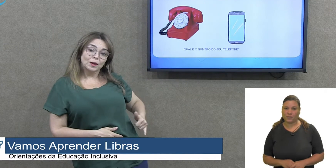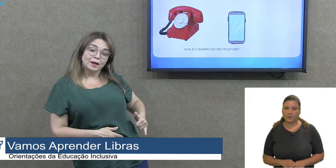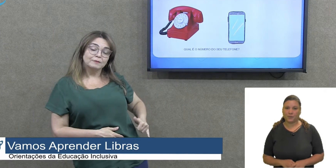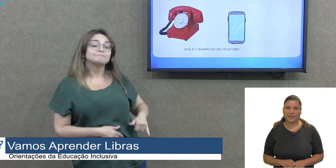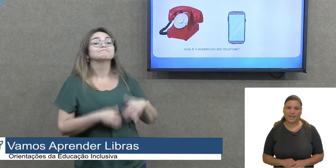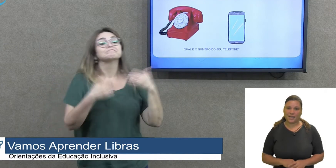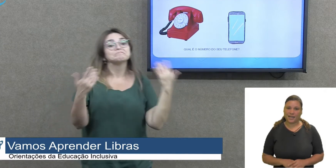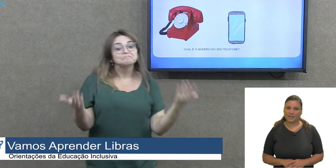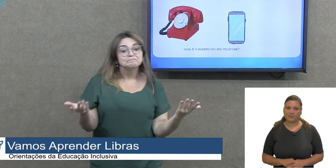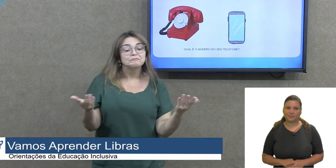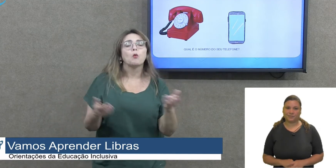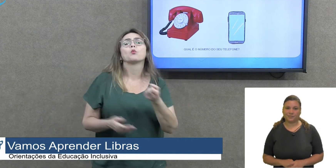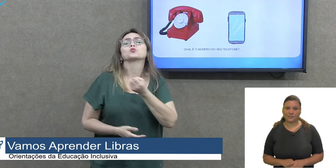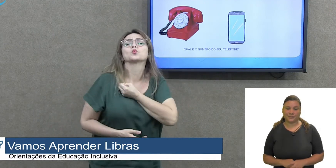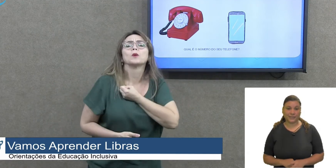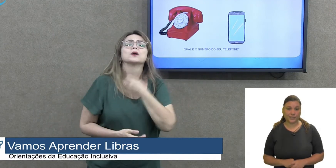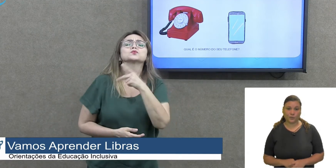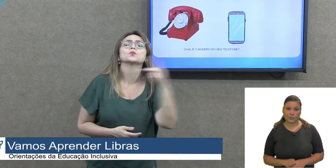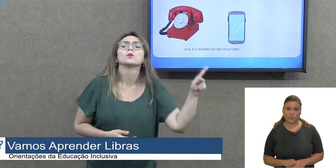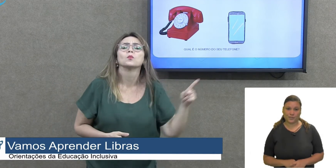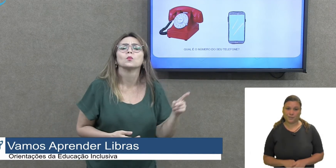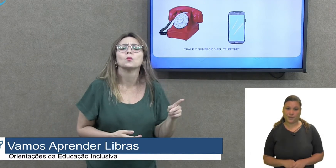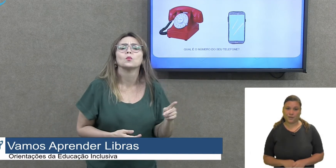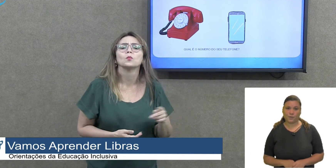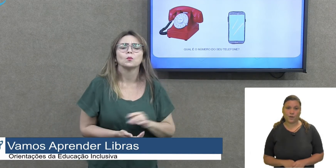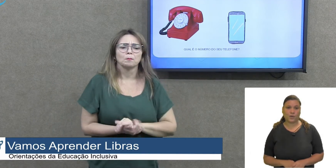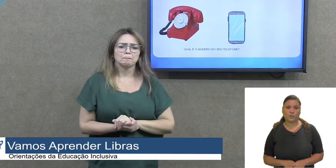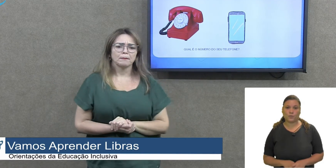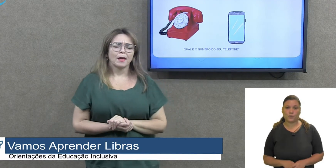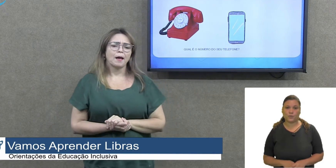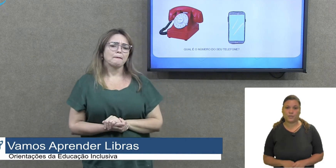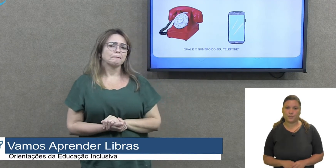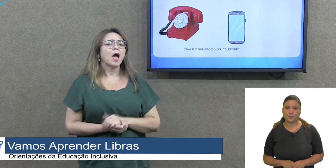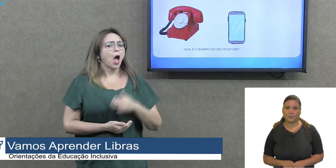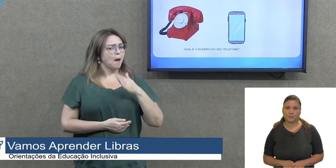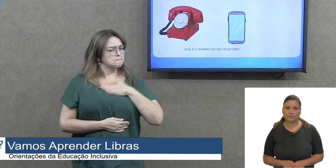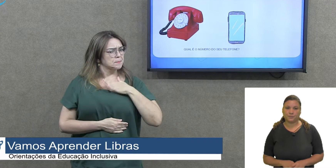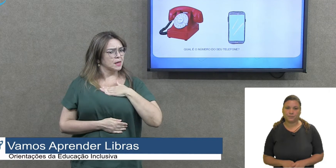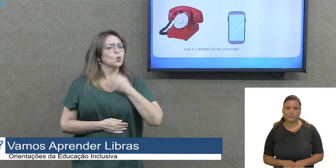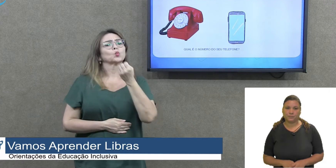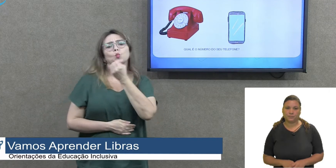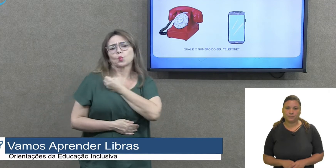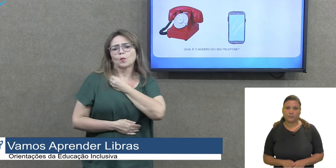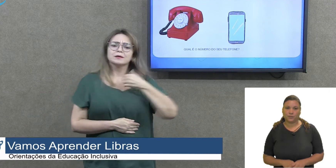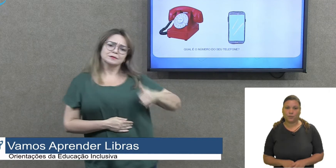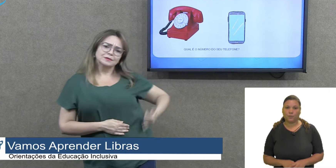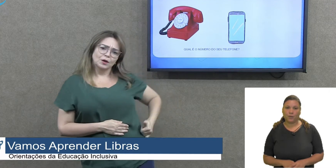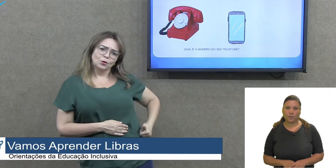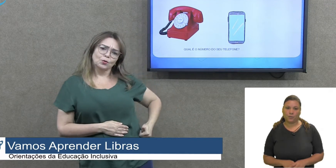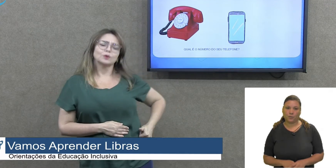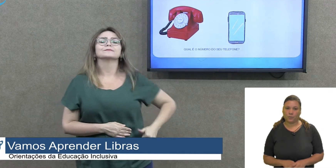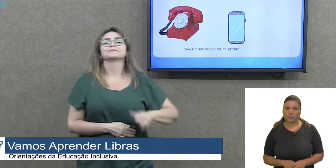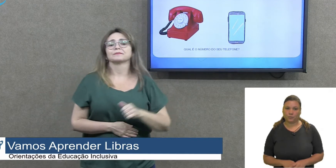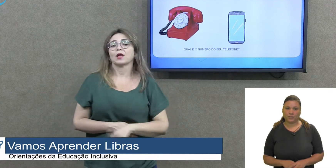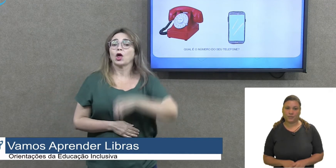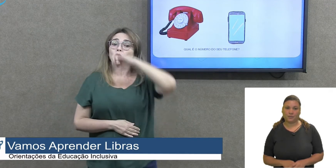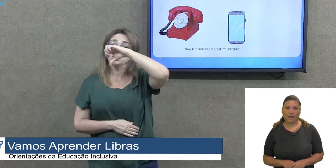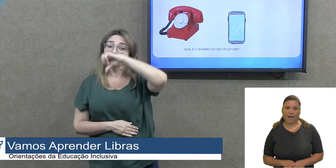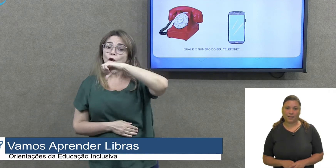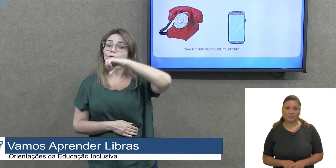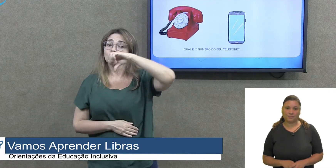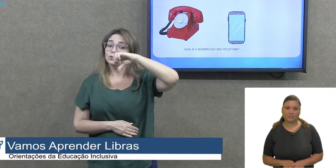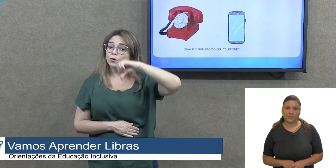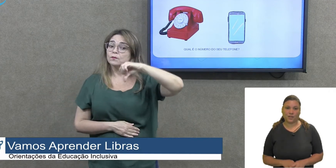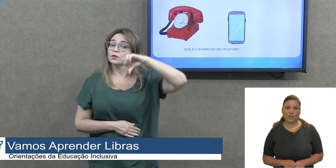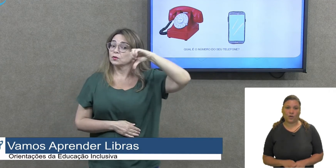Telefone ou celular tem números também. Qual que é o número do seu? O meu número